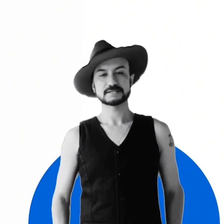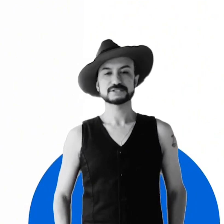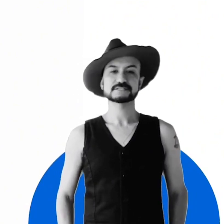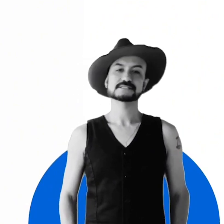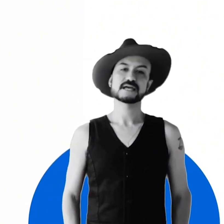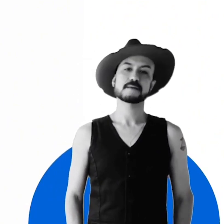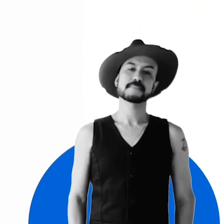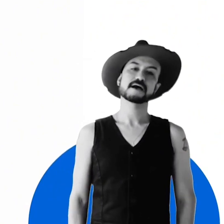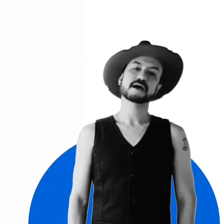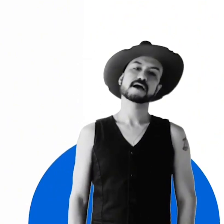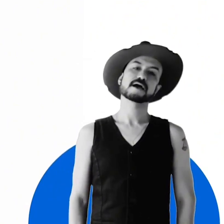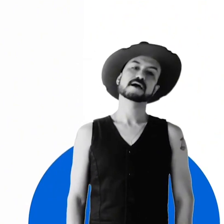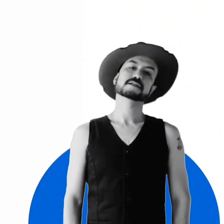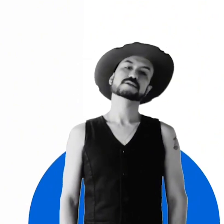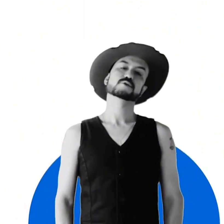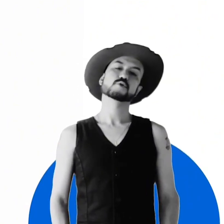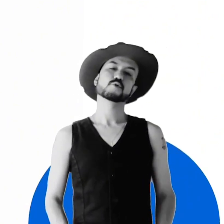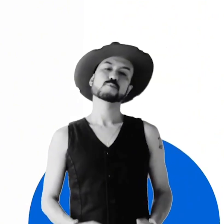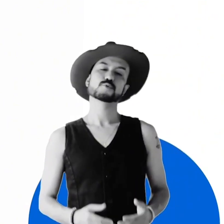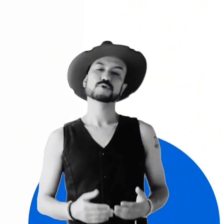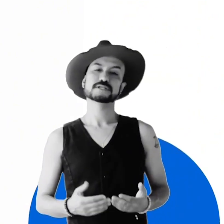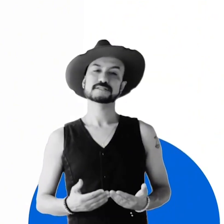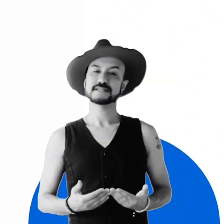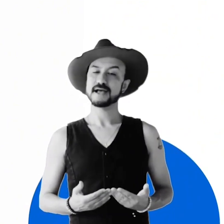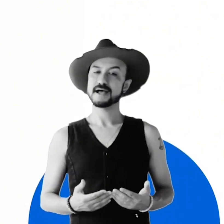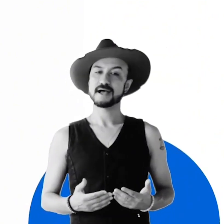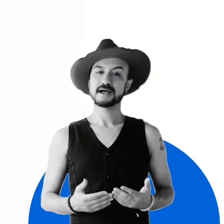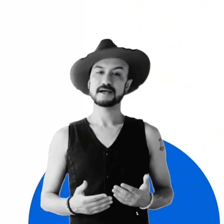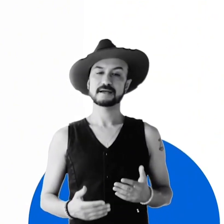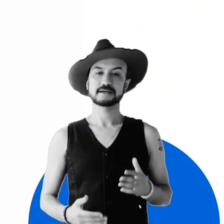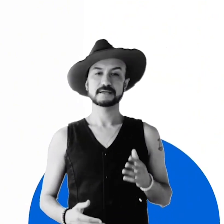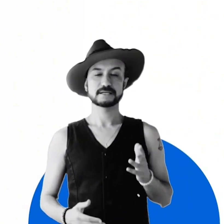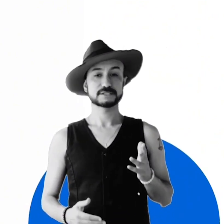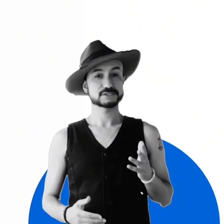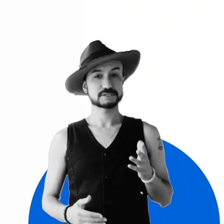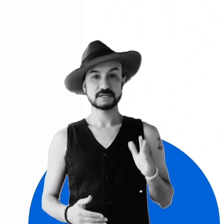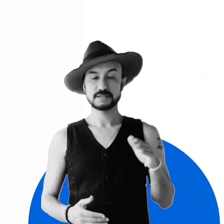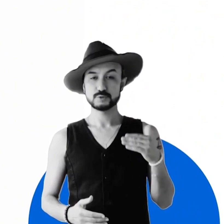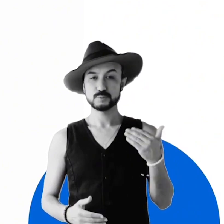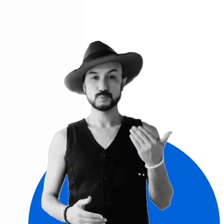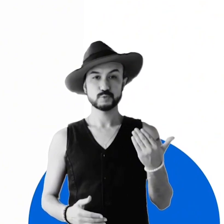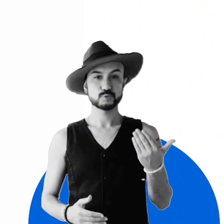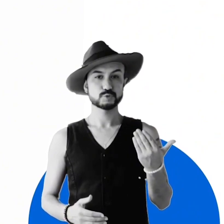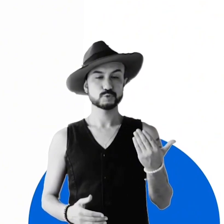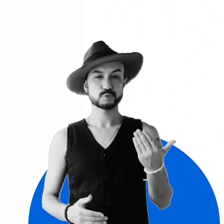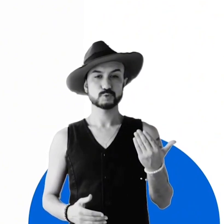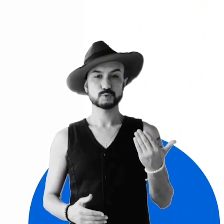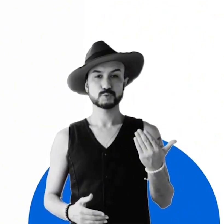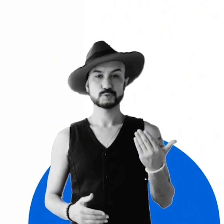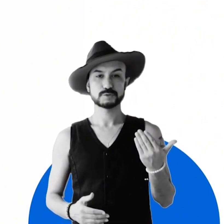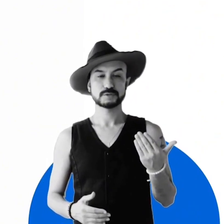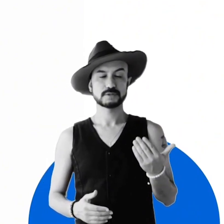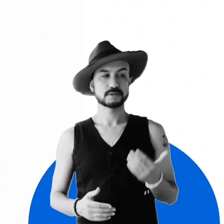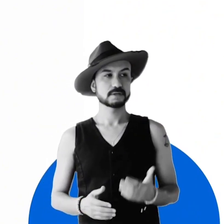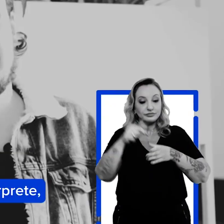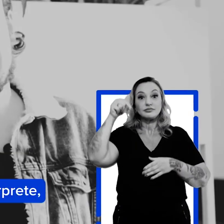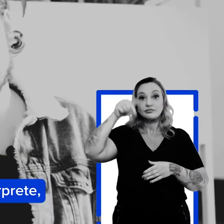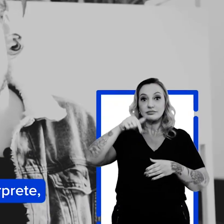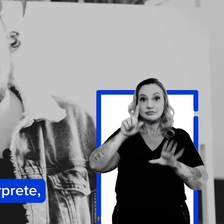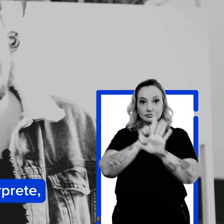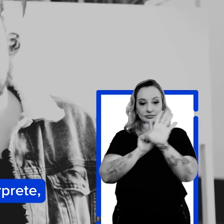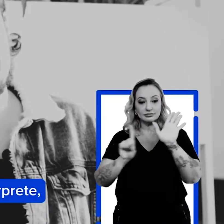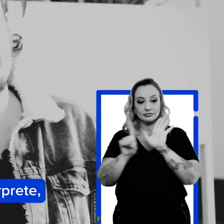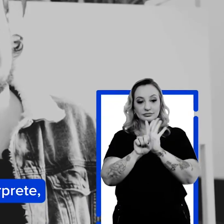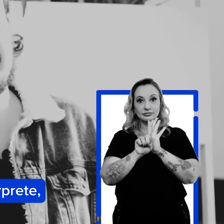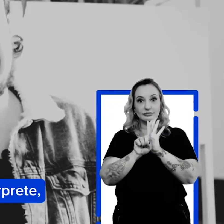mais vida em um projeto inédito da multiartista Nogueira, Papéis Invertidos para Promover a Inclusão. Aqui